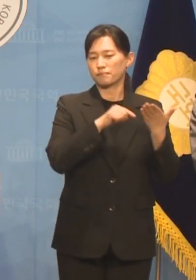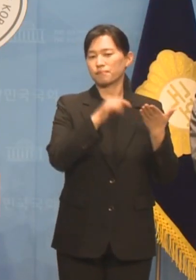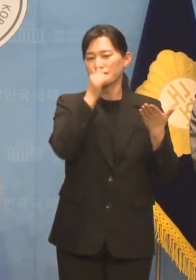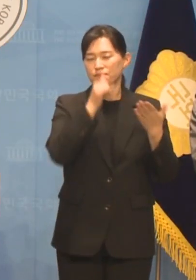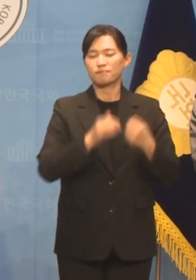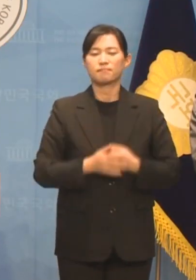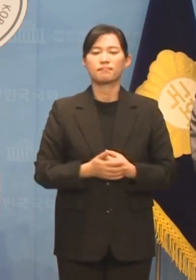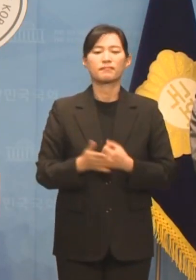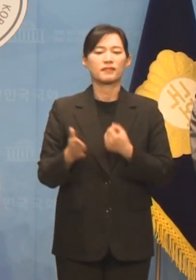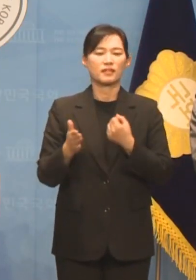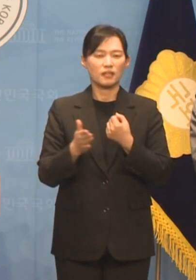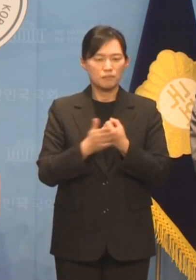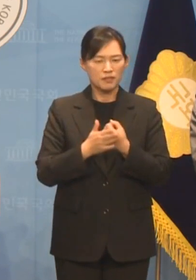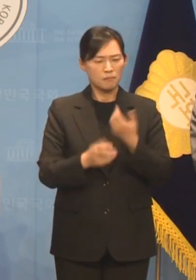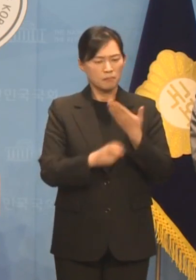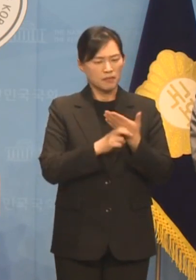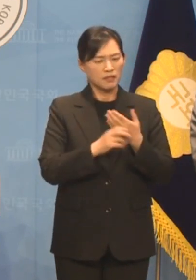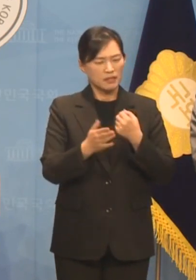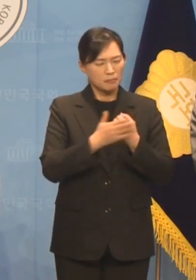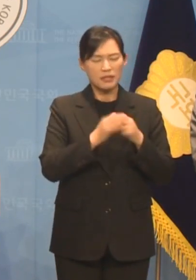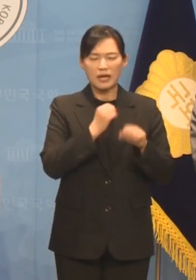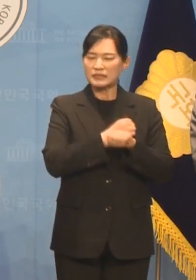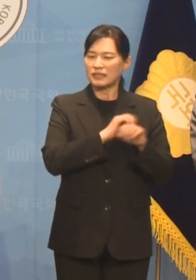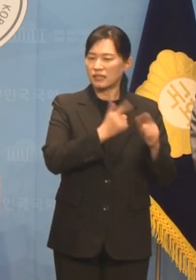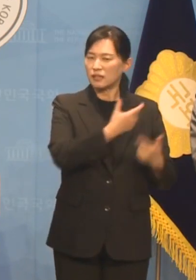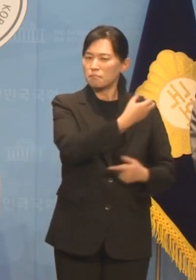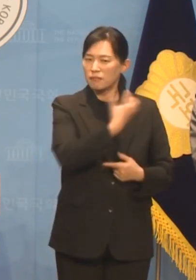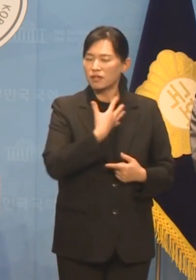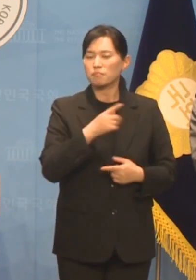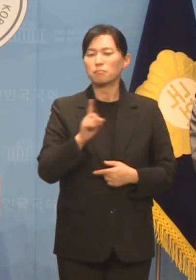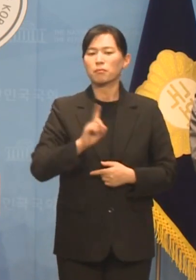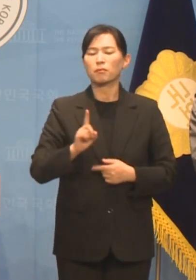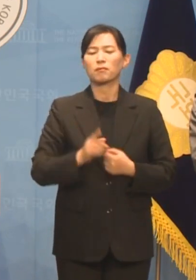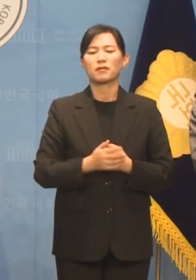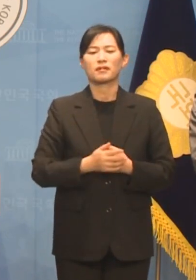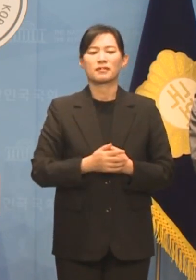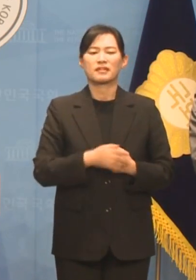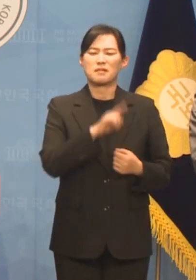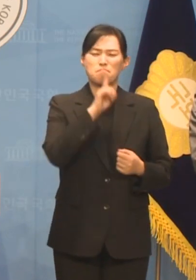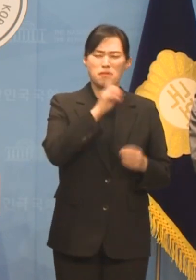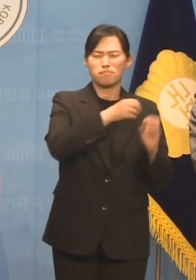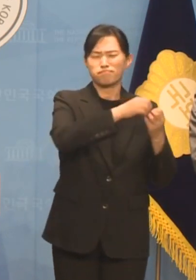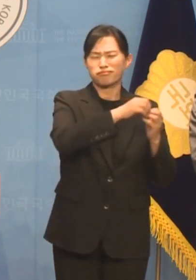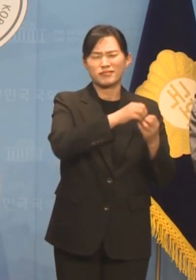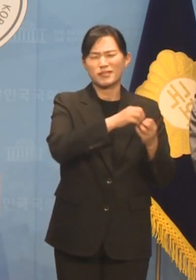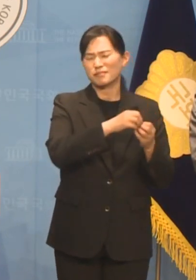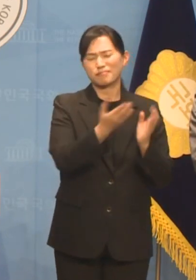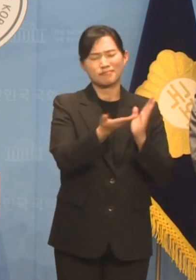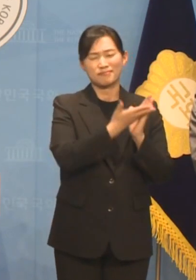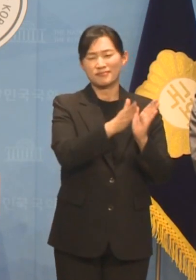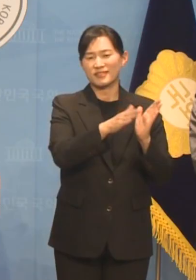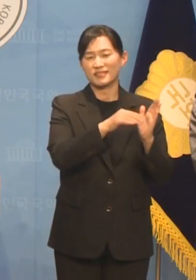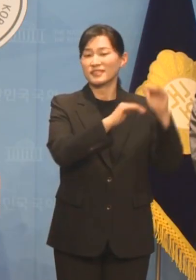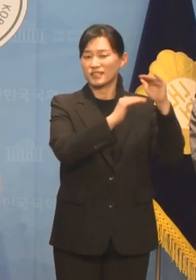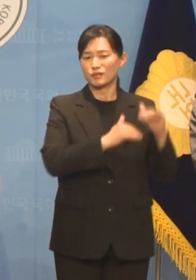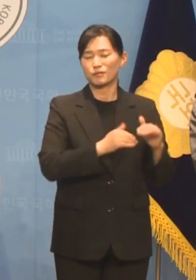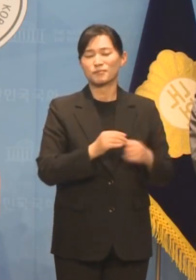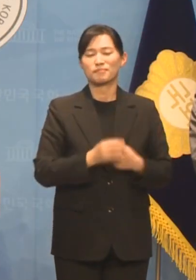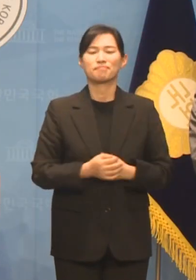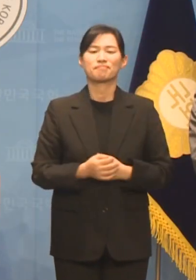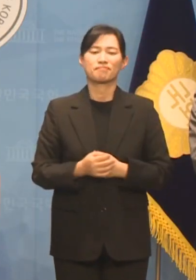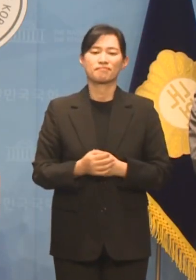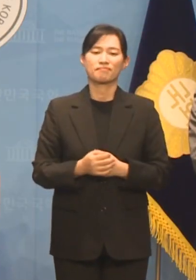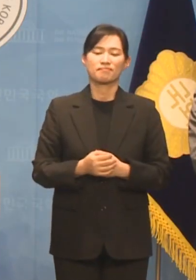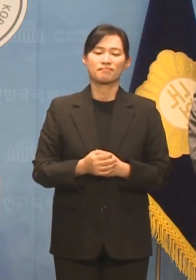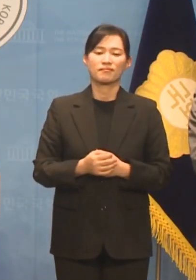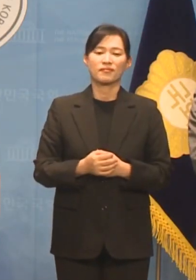있기 때문에 하지 않았다라는 취지의 발언이 그야말로 개변이고 사실과 맞지 않다라는 것을 지적을